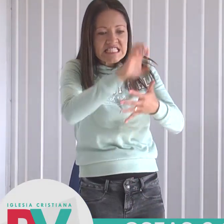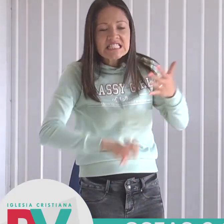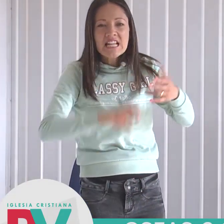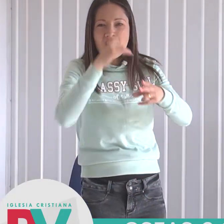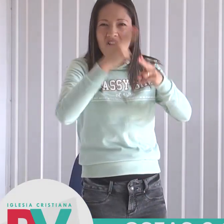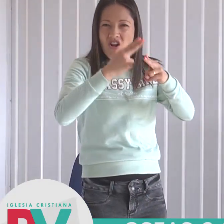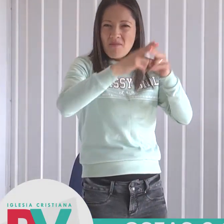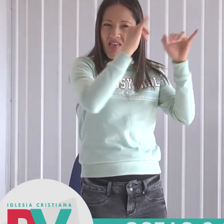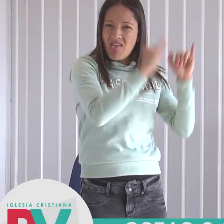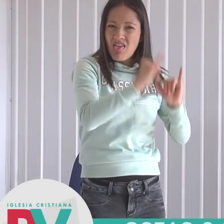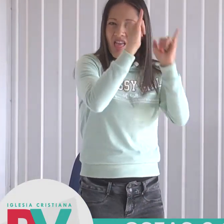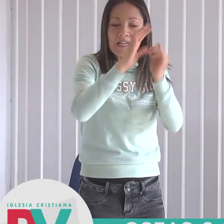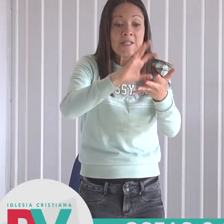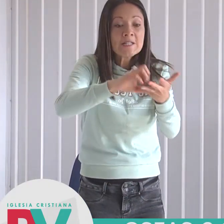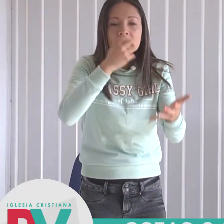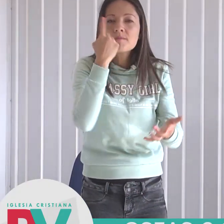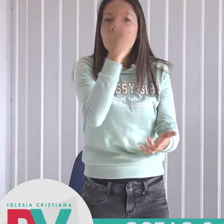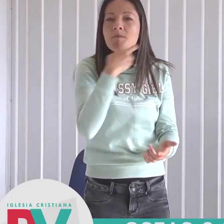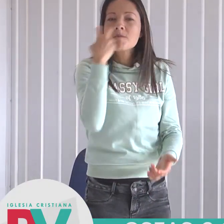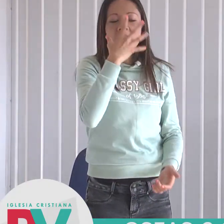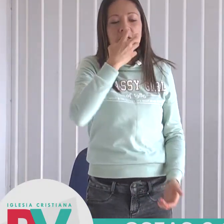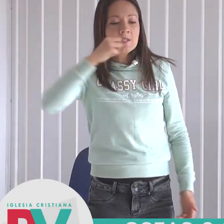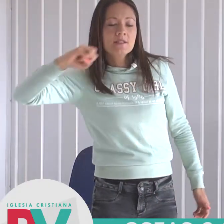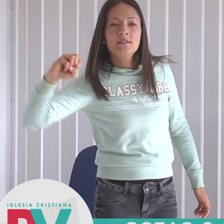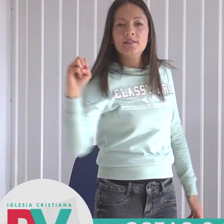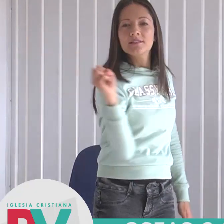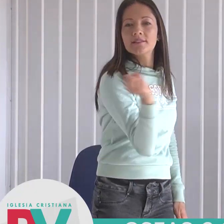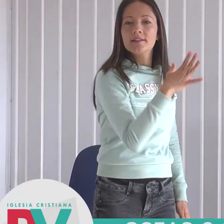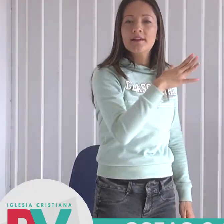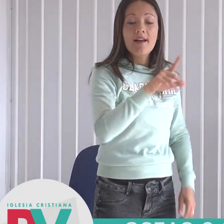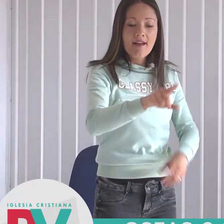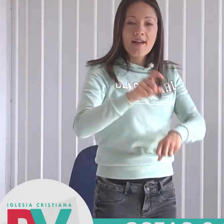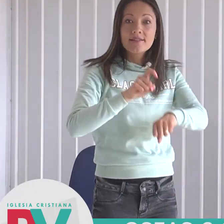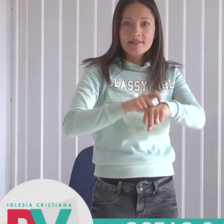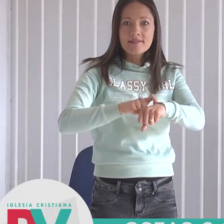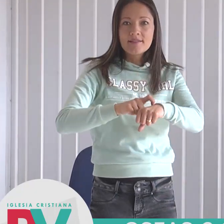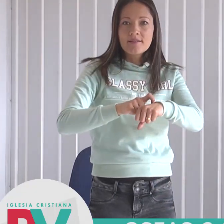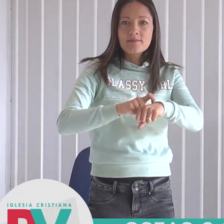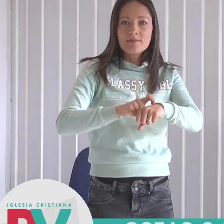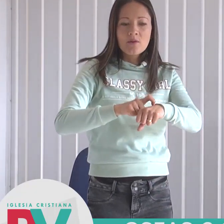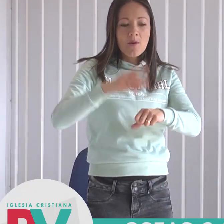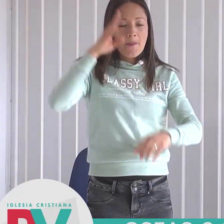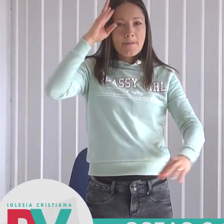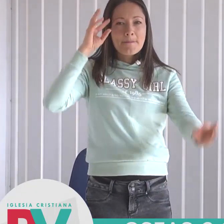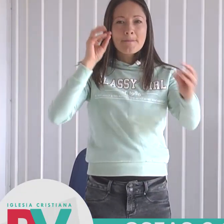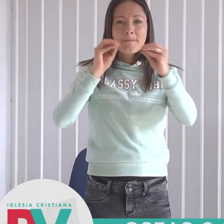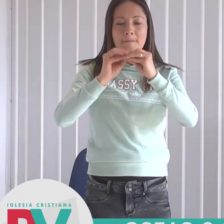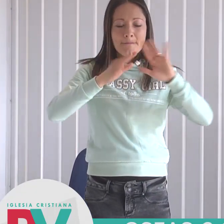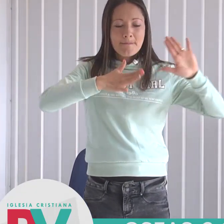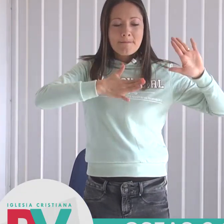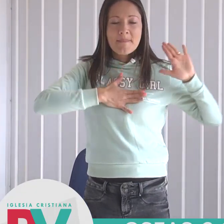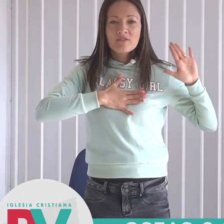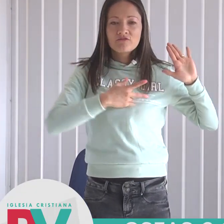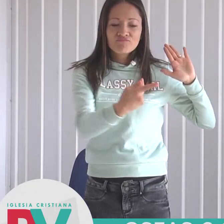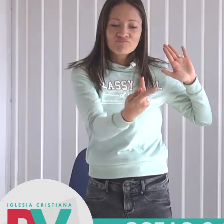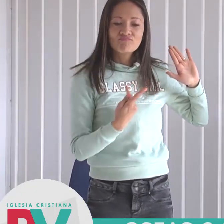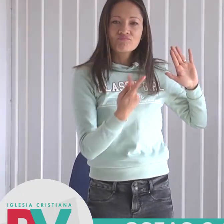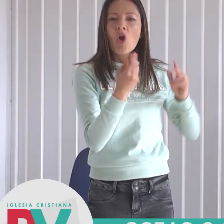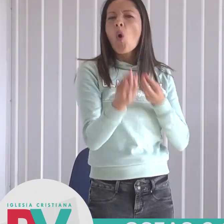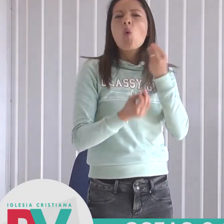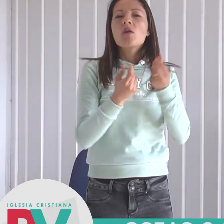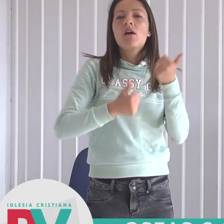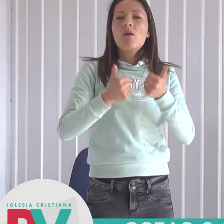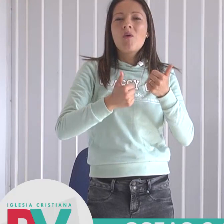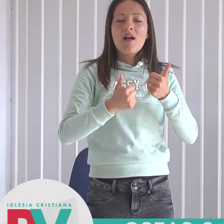se mencionarán sus nombres. En aquel tiempo haré para ti pacto con las bestias del campo, con las aves